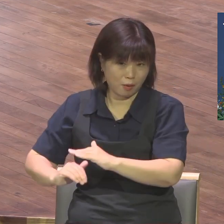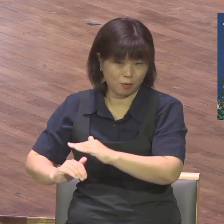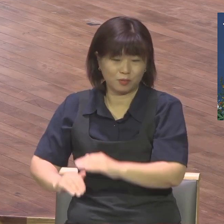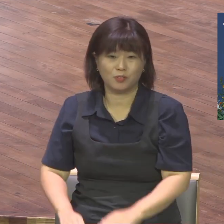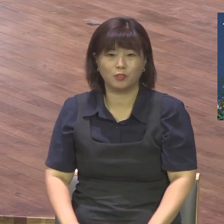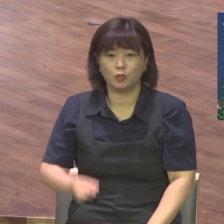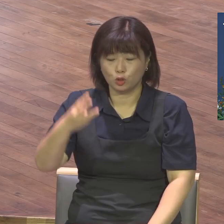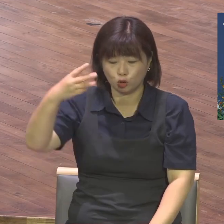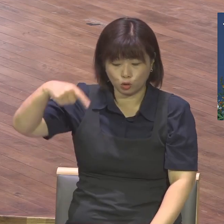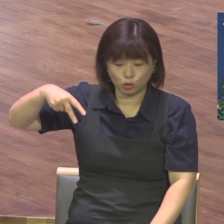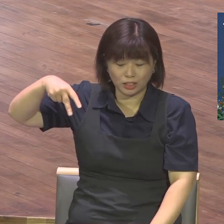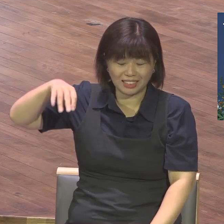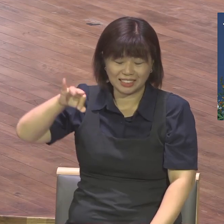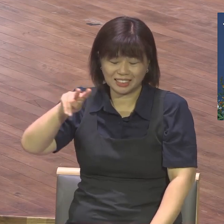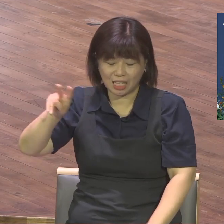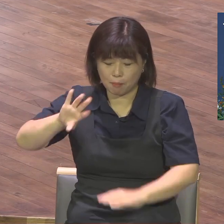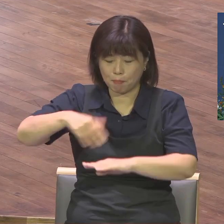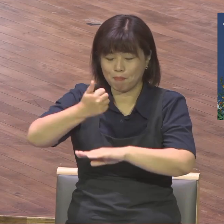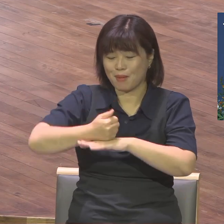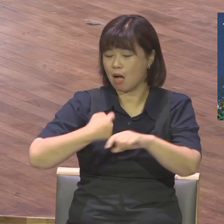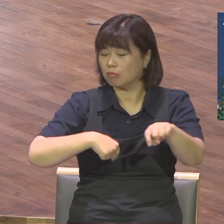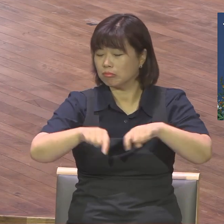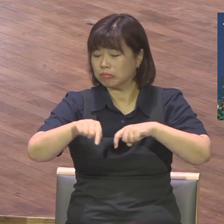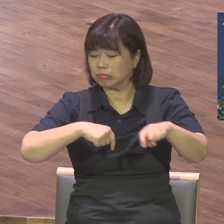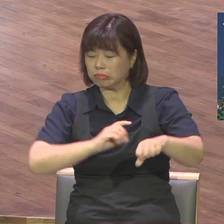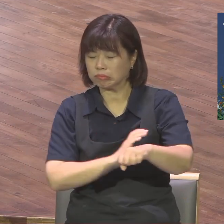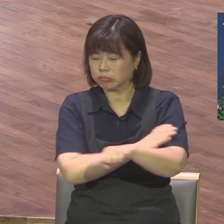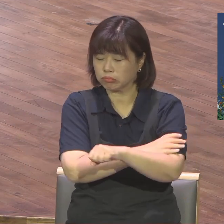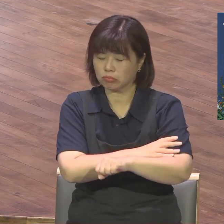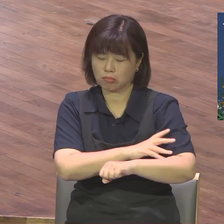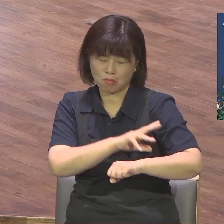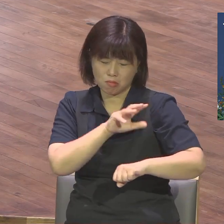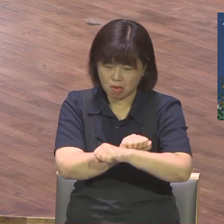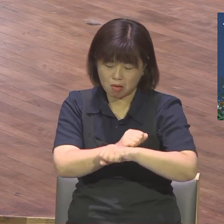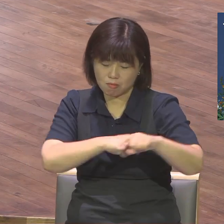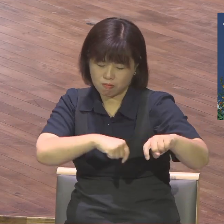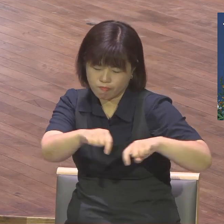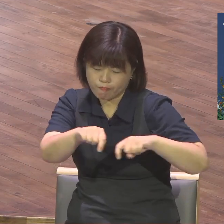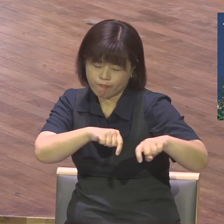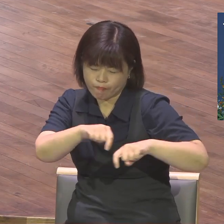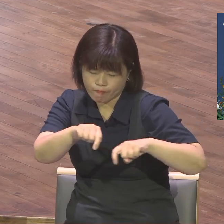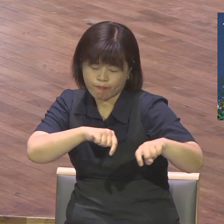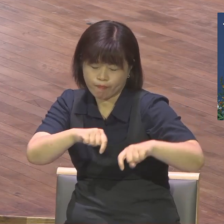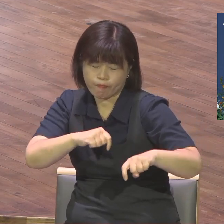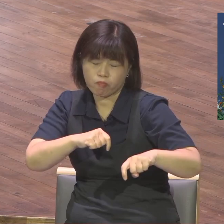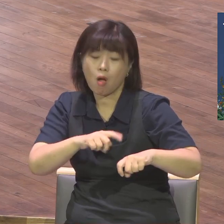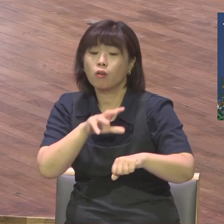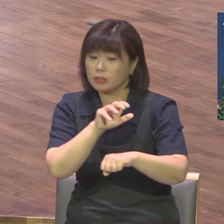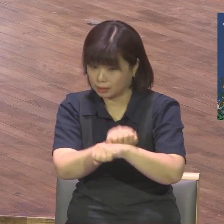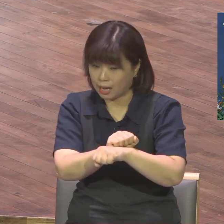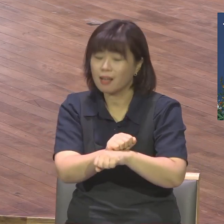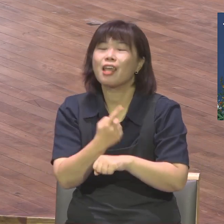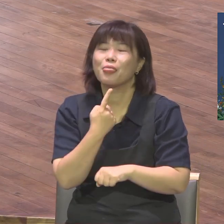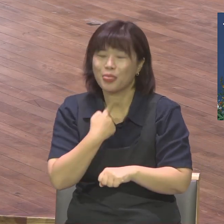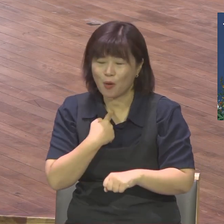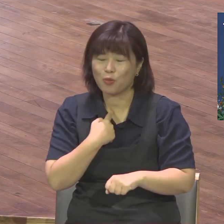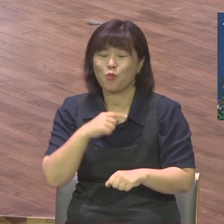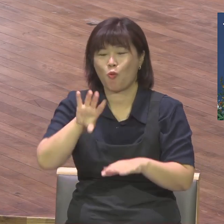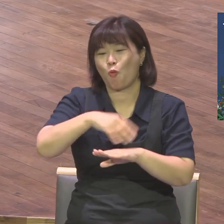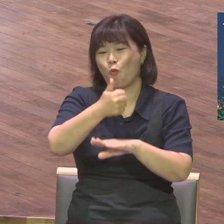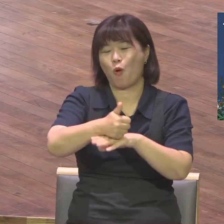왕이었고 솔로몬 이후에 기울어져 있던 유다를 다시 중흥시킨